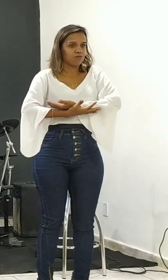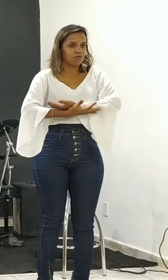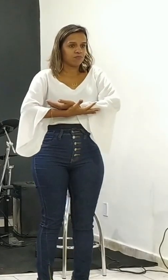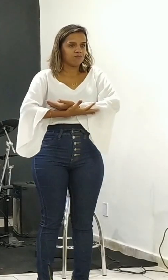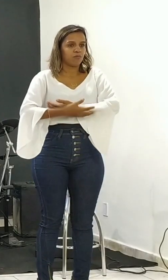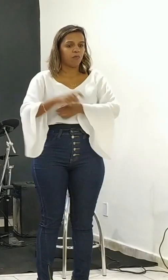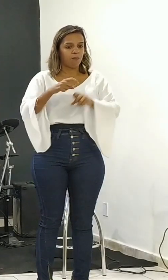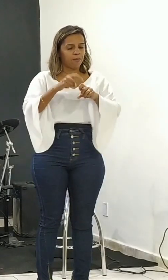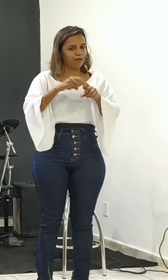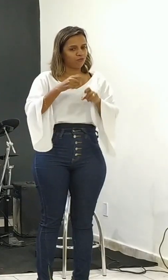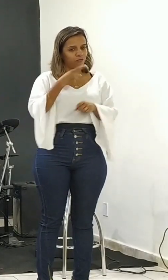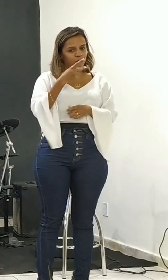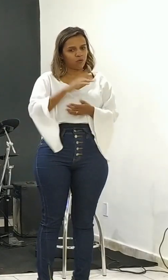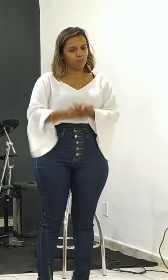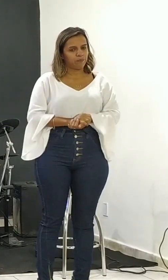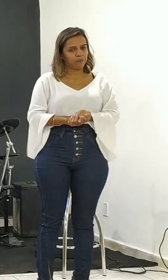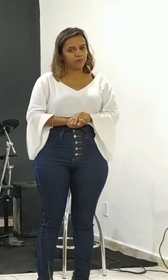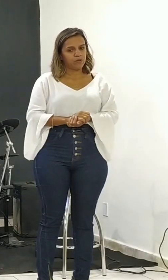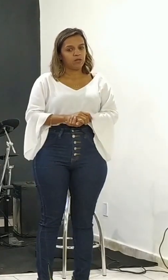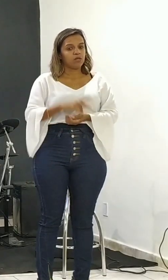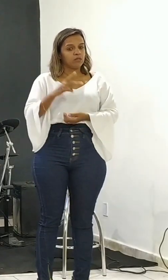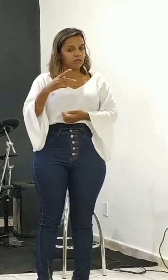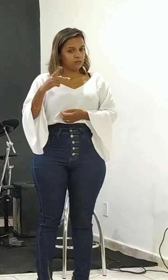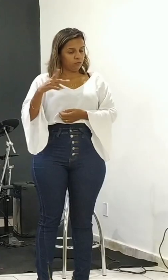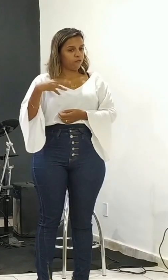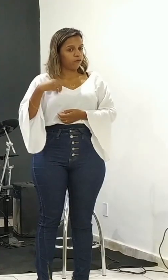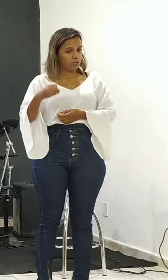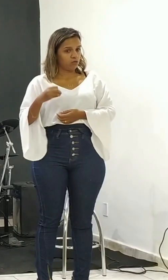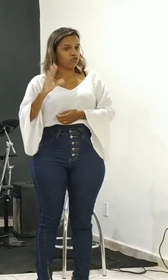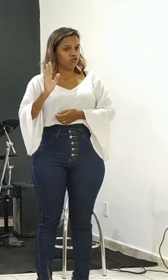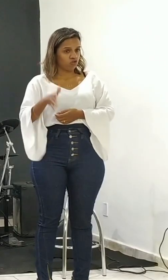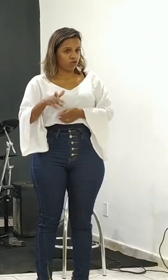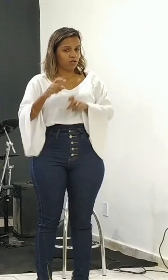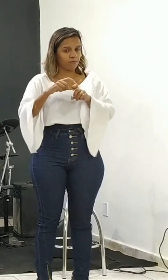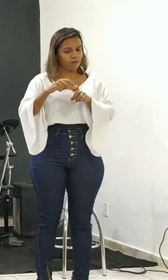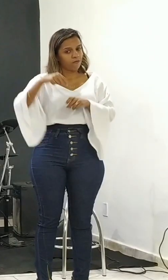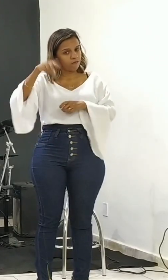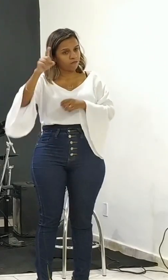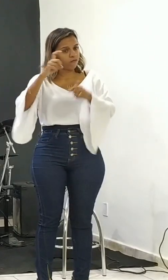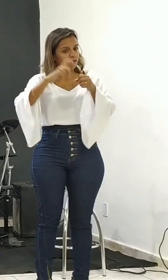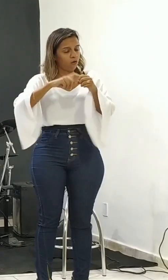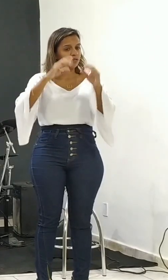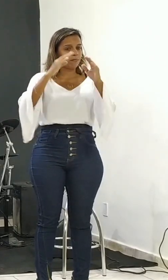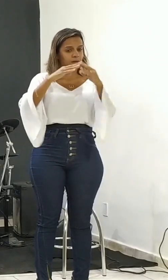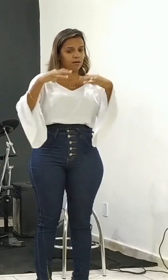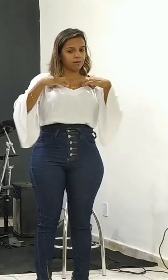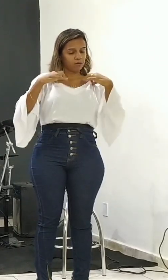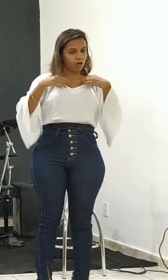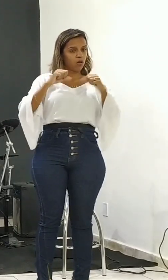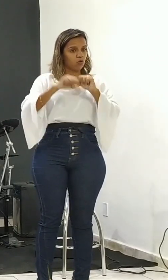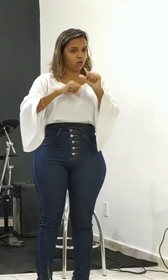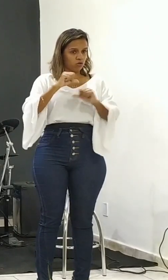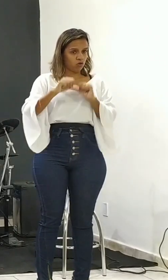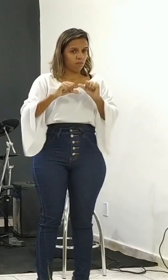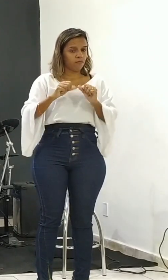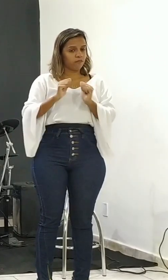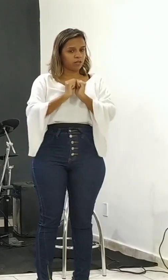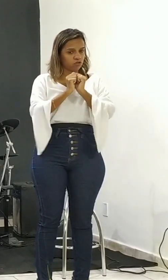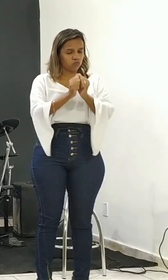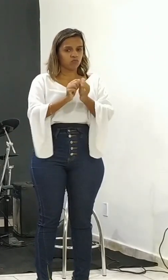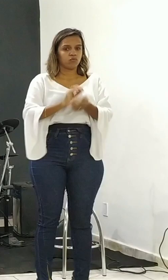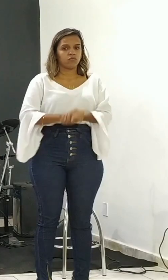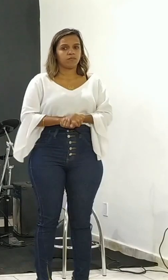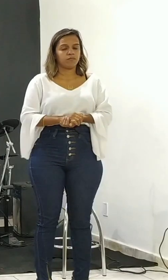me chamou e falou: olha que seu filho já está medicado, vai para casa, troca de roupa e você volta, você fica com ele em